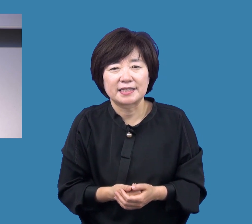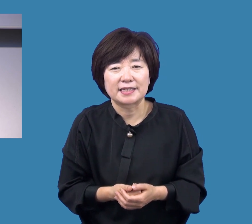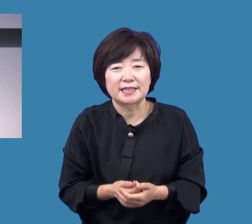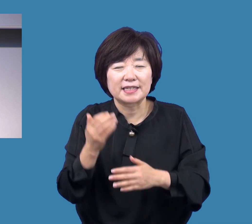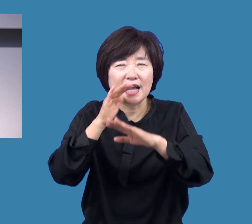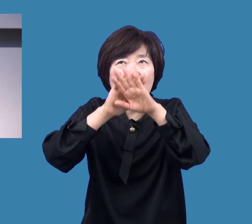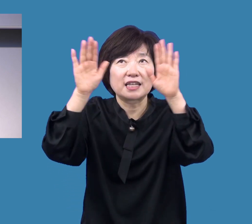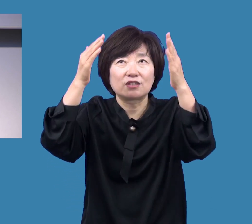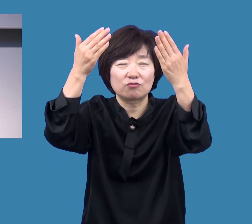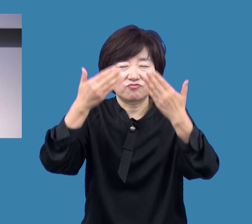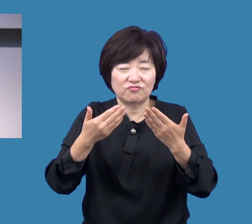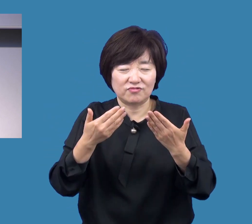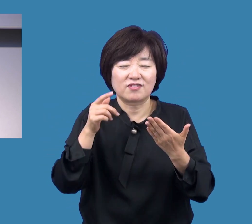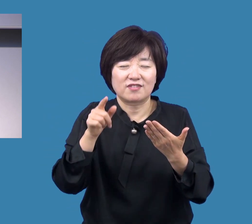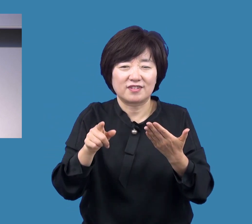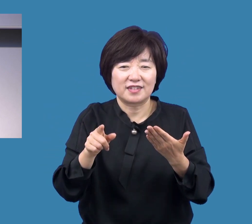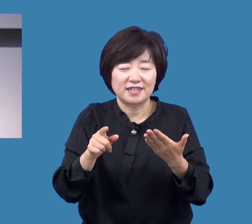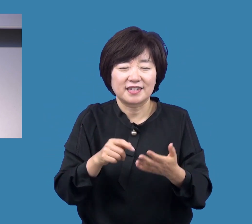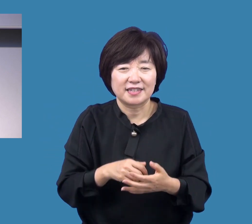하늘로부터 오는 거지.